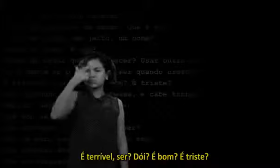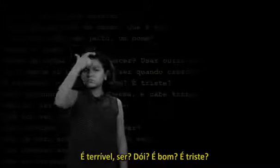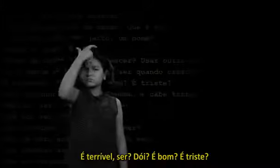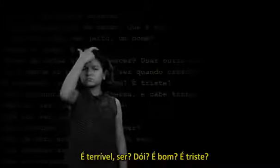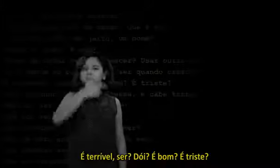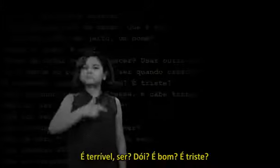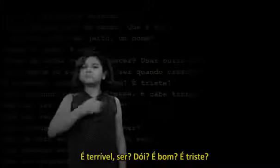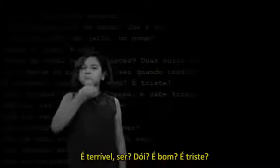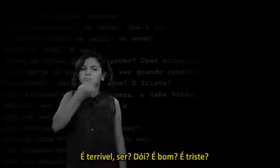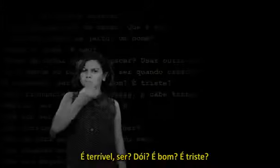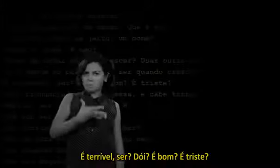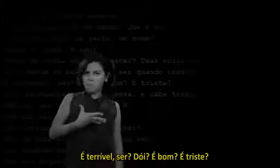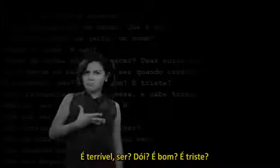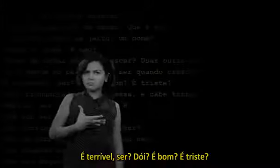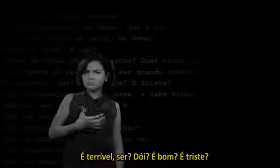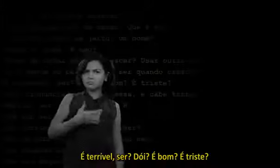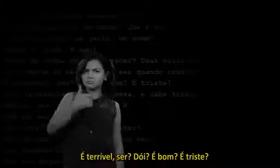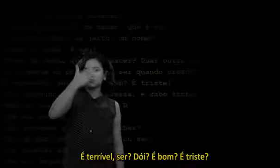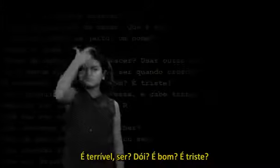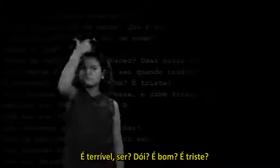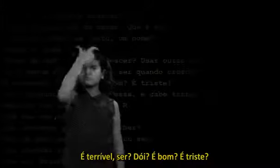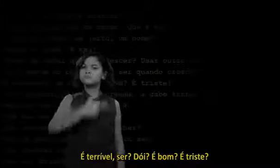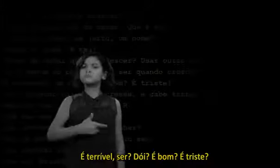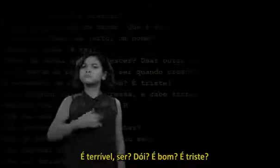É bom? É triste?